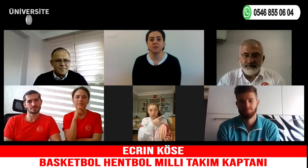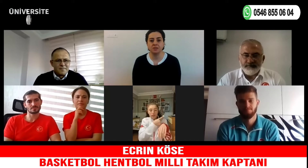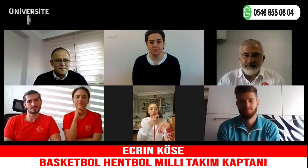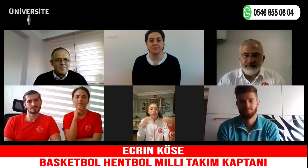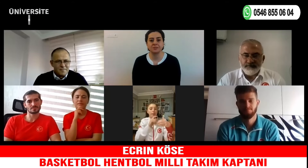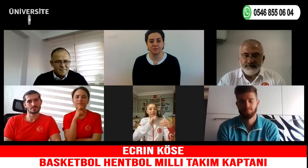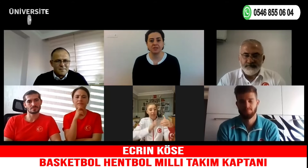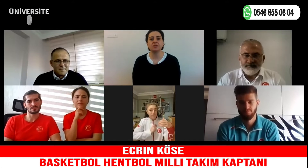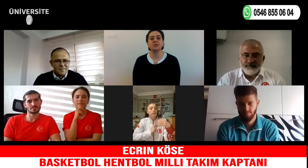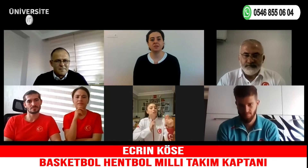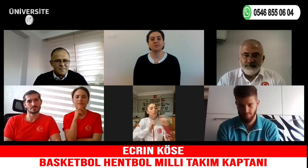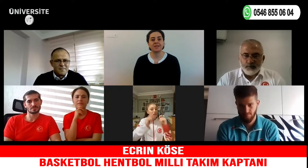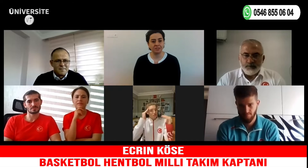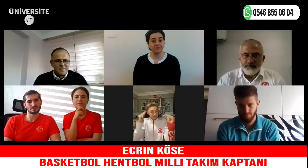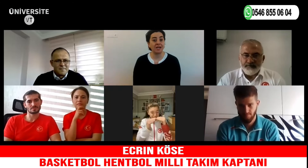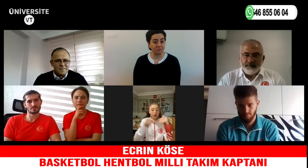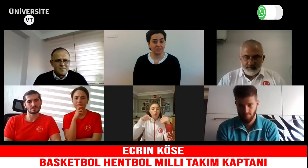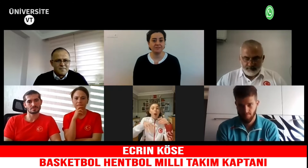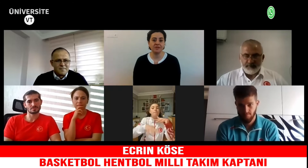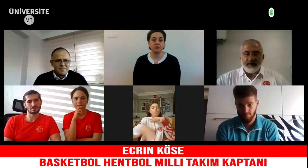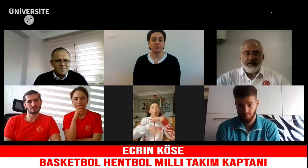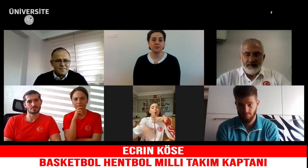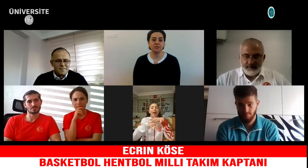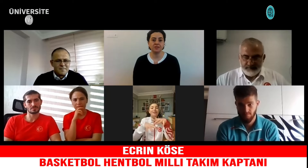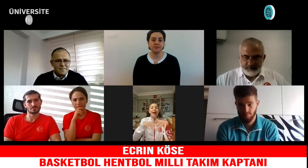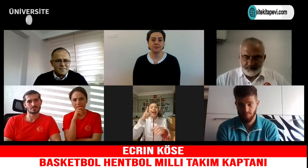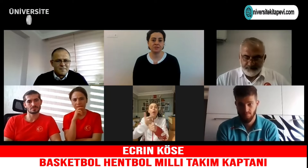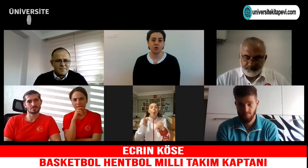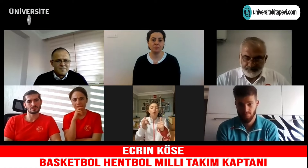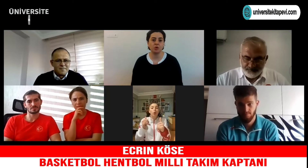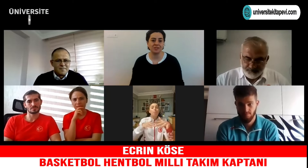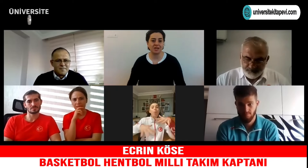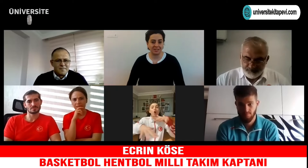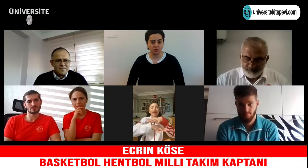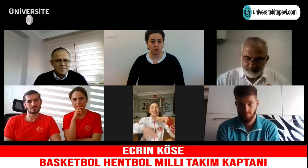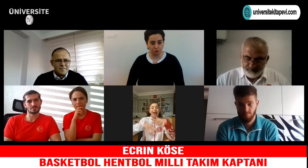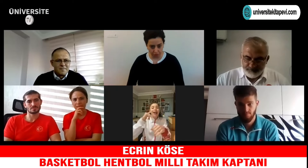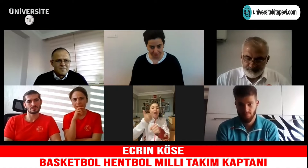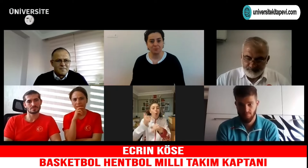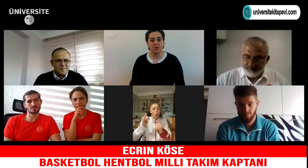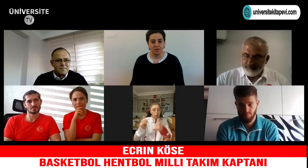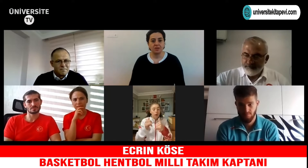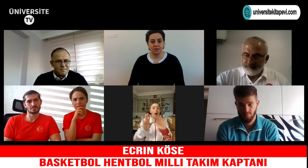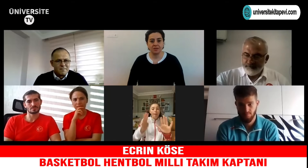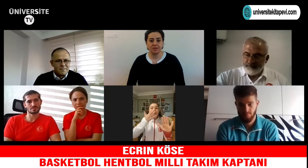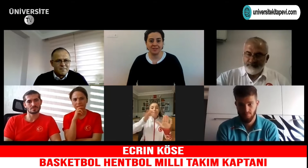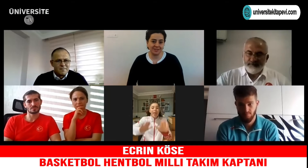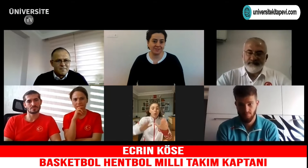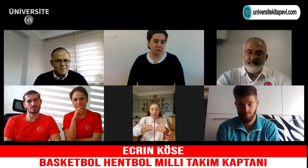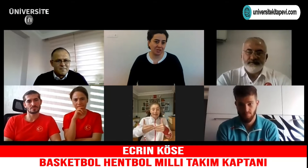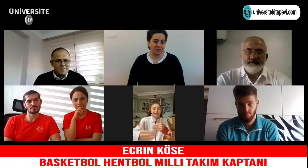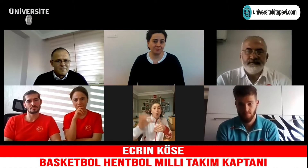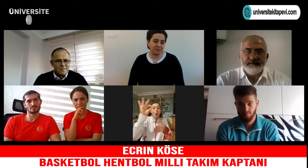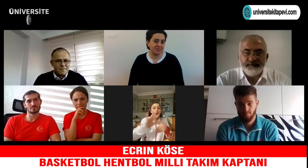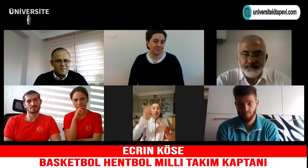Bandırma takımına teklif geldi bana ve oradan şu an bölgesel ligde oynuyorum. İlk